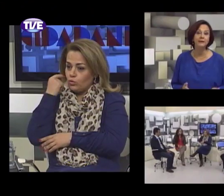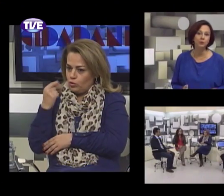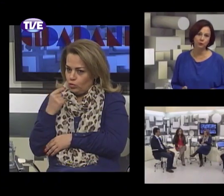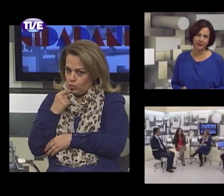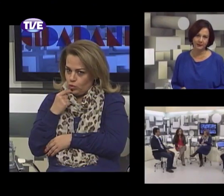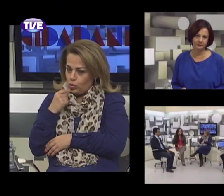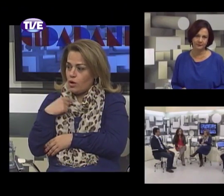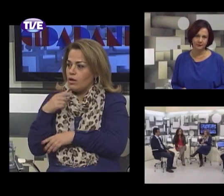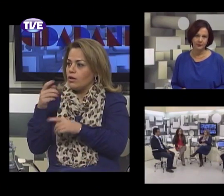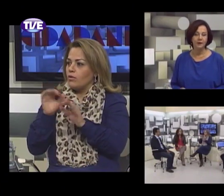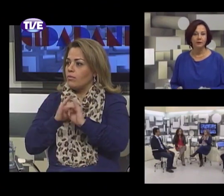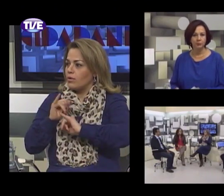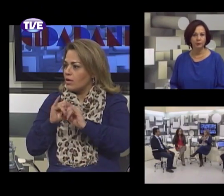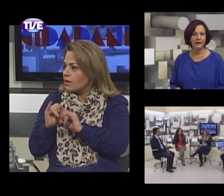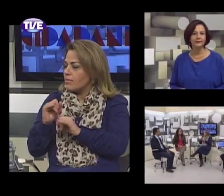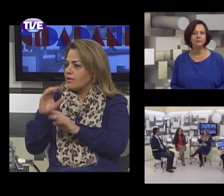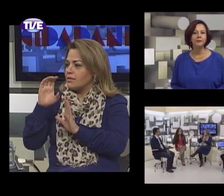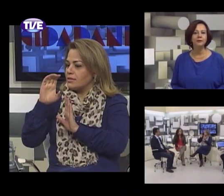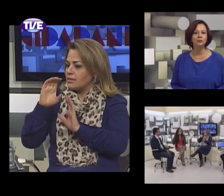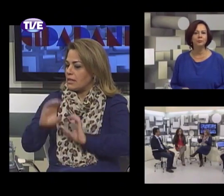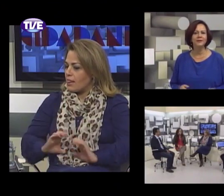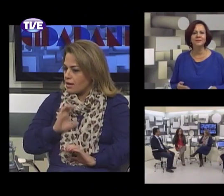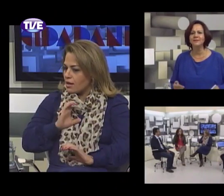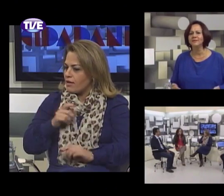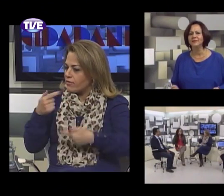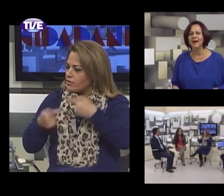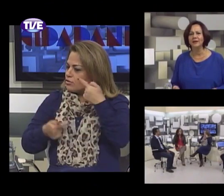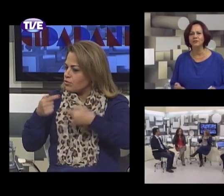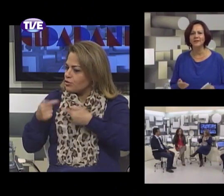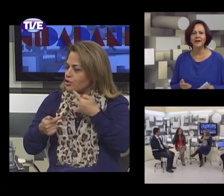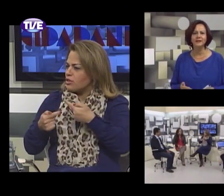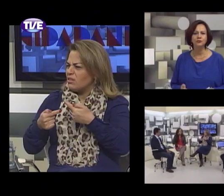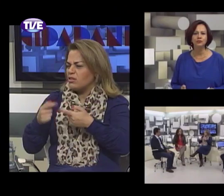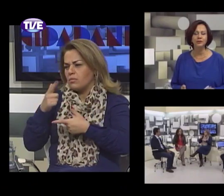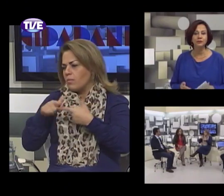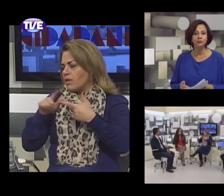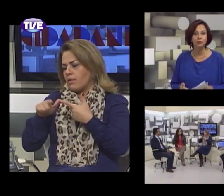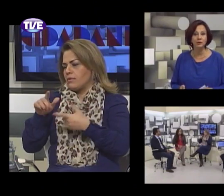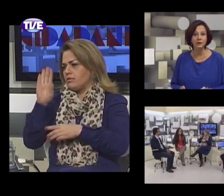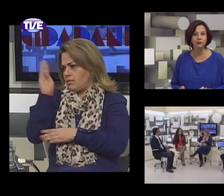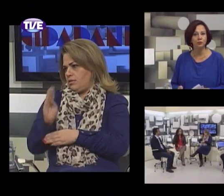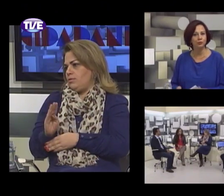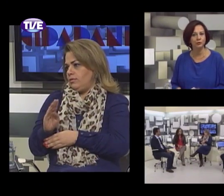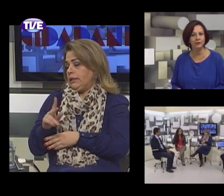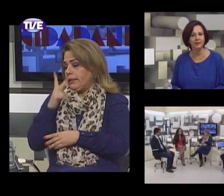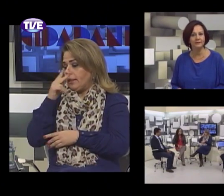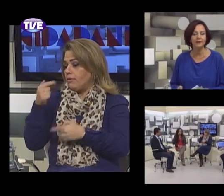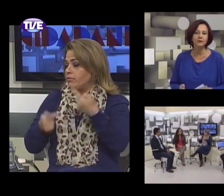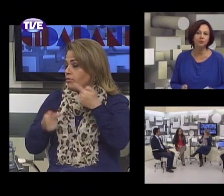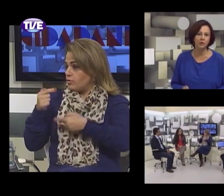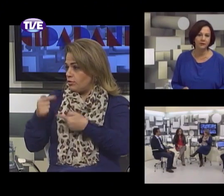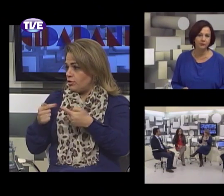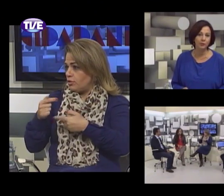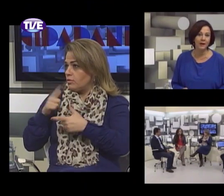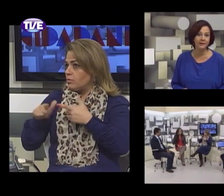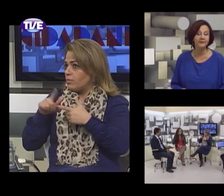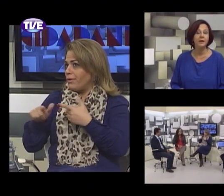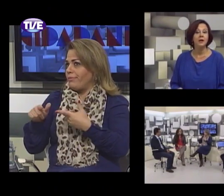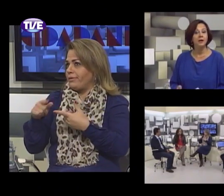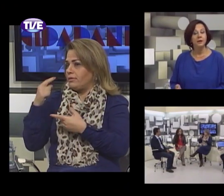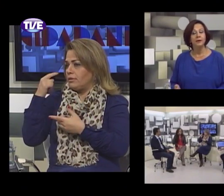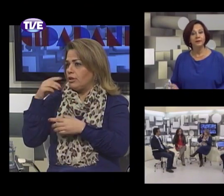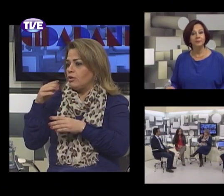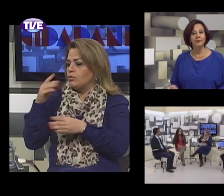educação bilíngue no país. Vamos falar também sobre as necessidades da garantia de estudantes com surdez em escolas